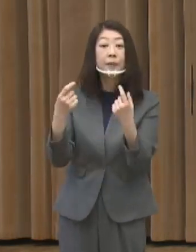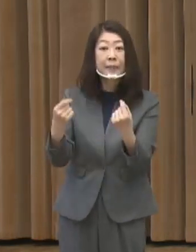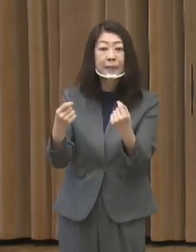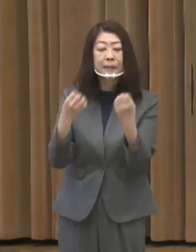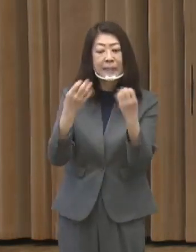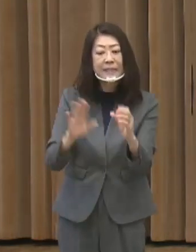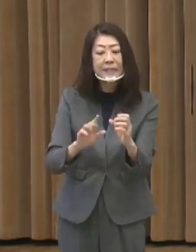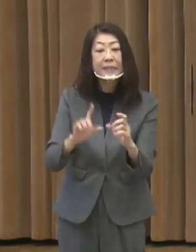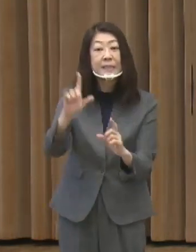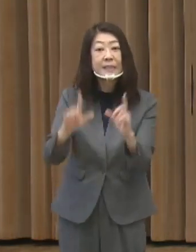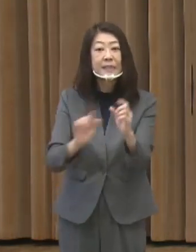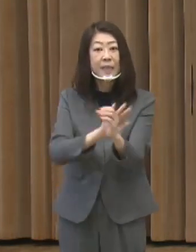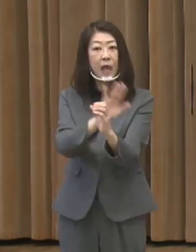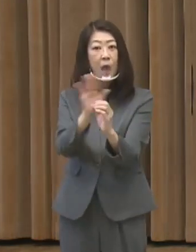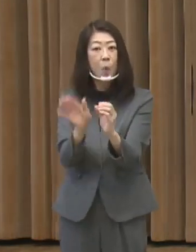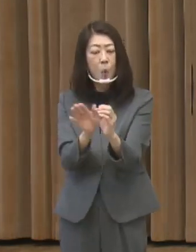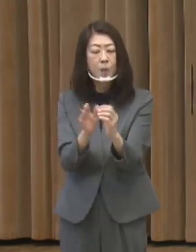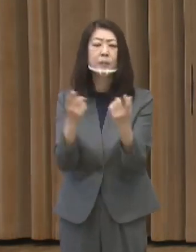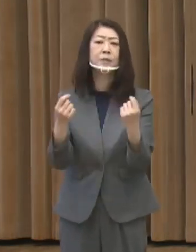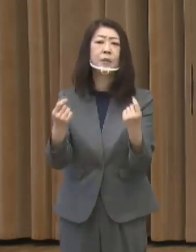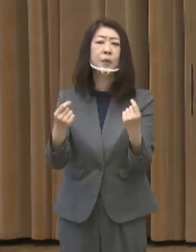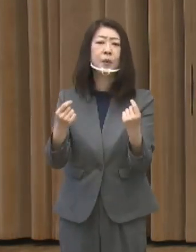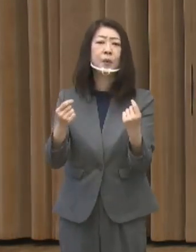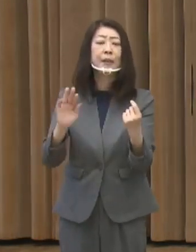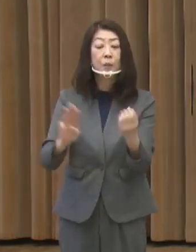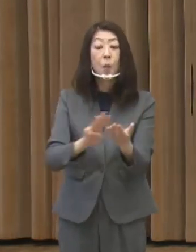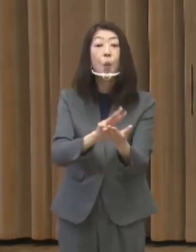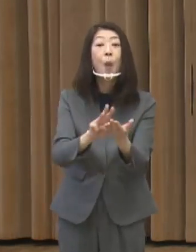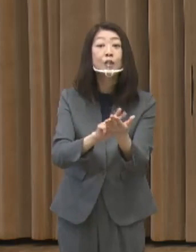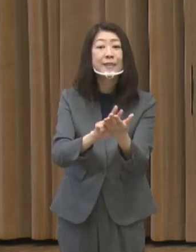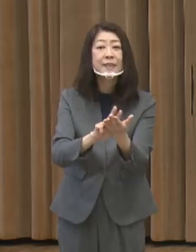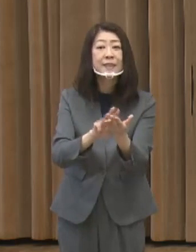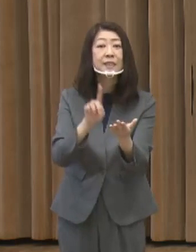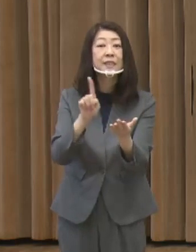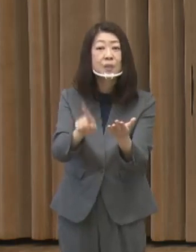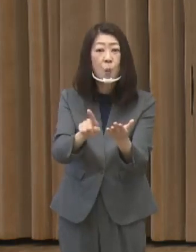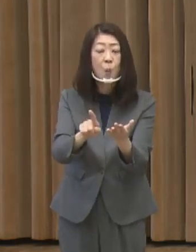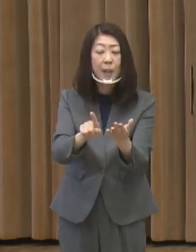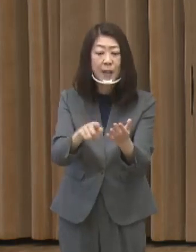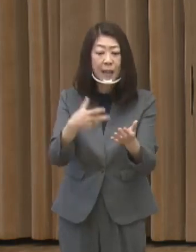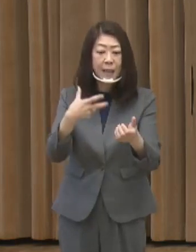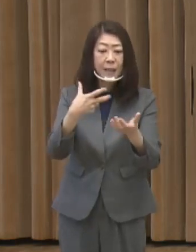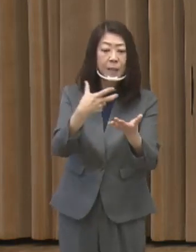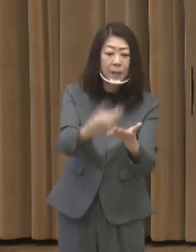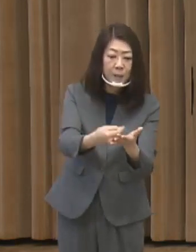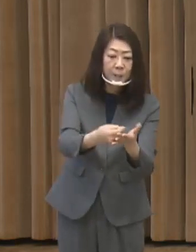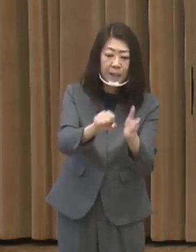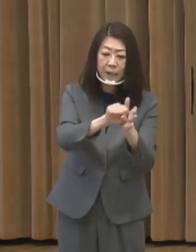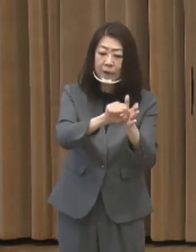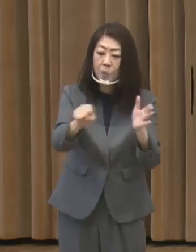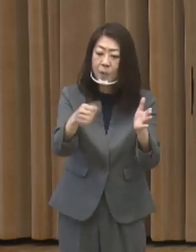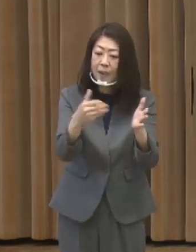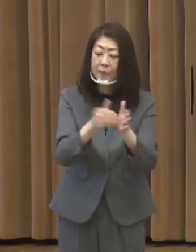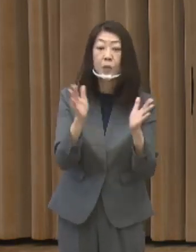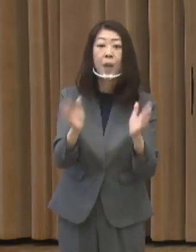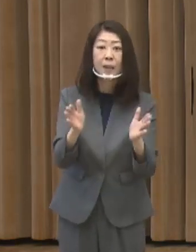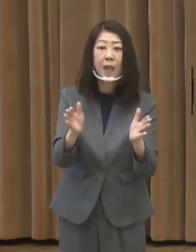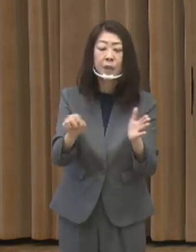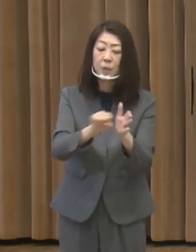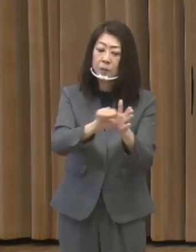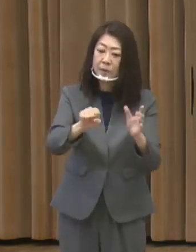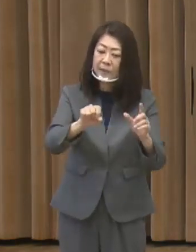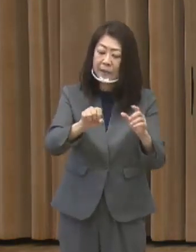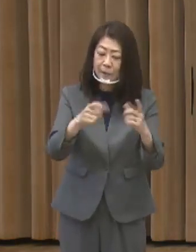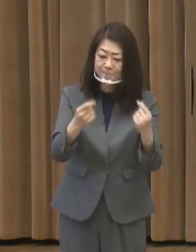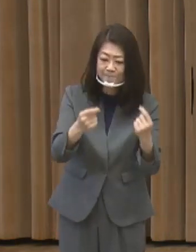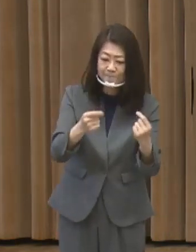新型コロナウイルス感染症もそうなんですが、ワクチンがそのまずつく期間、それからつく確率、それからつい